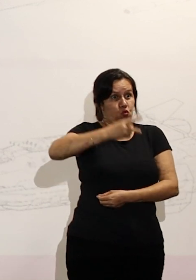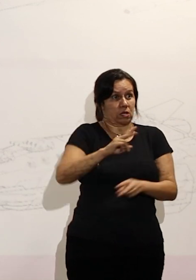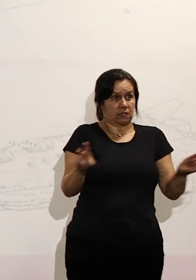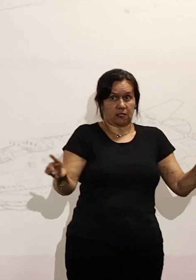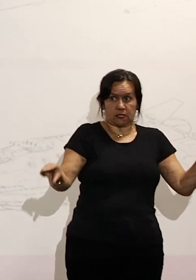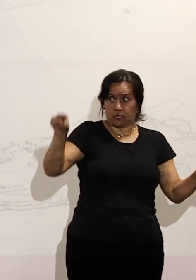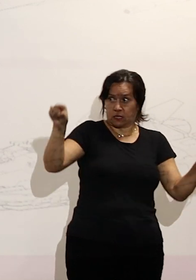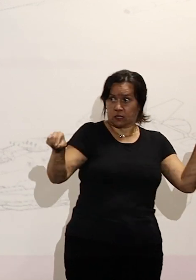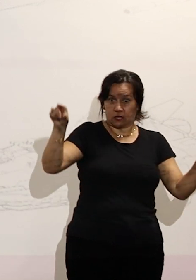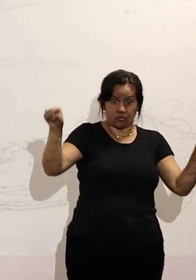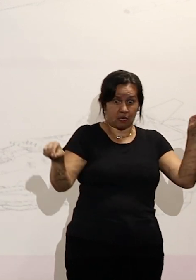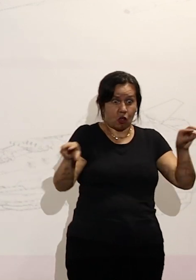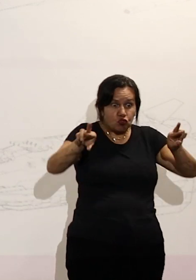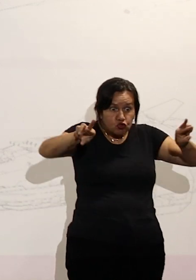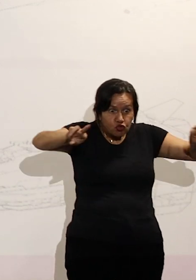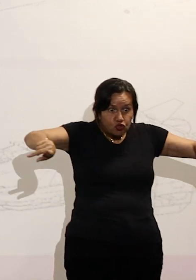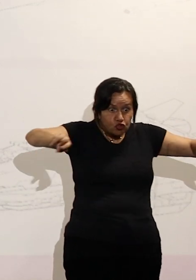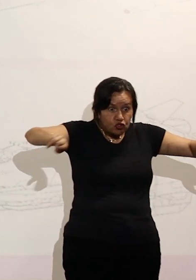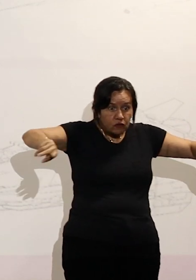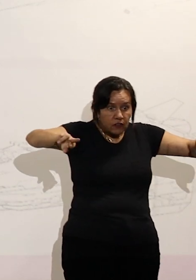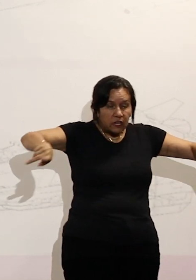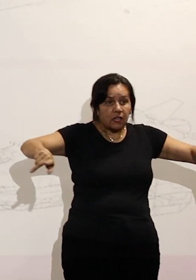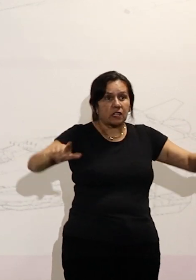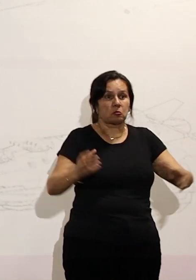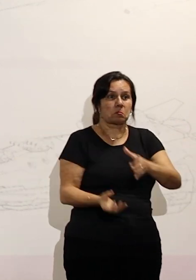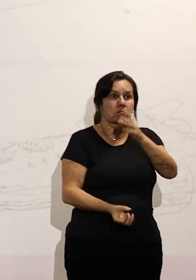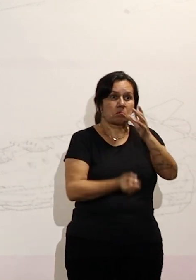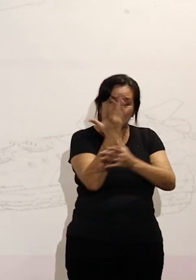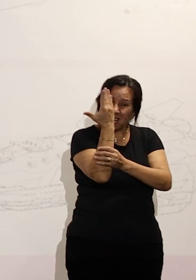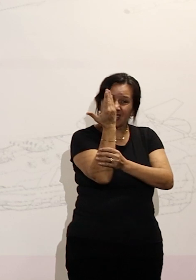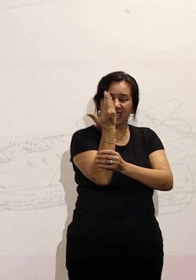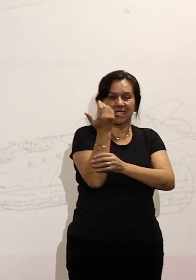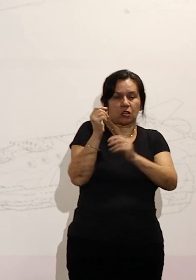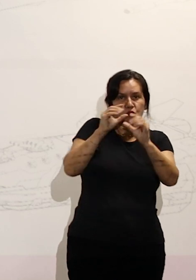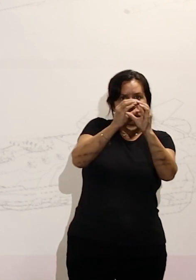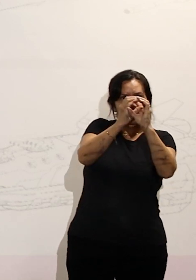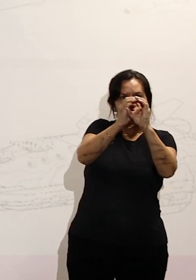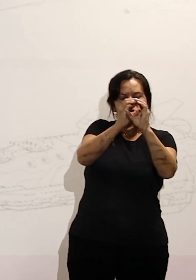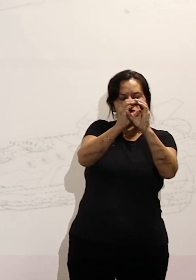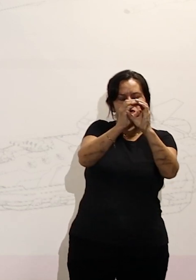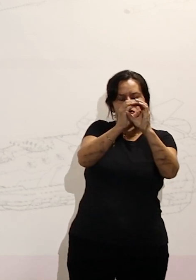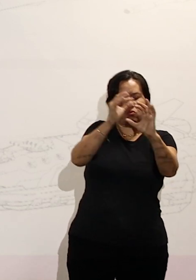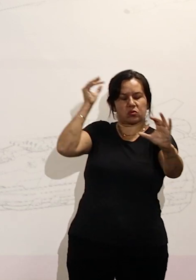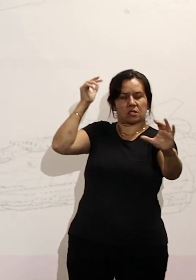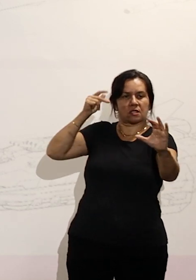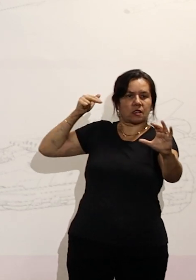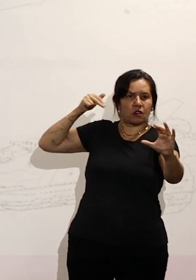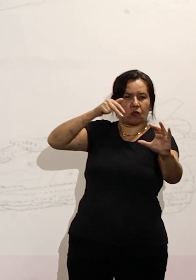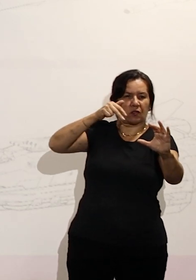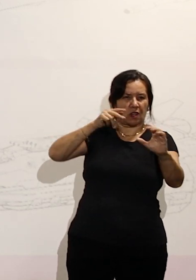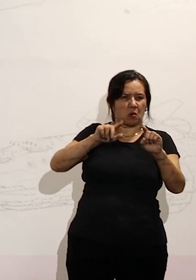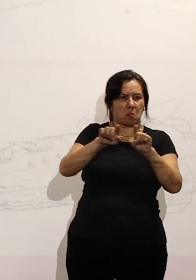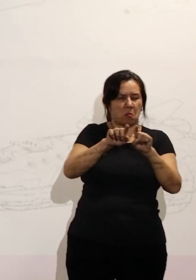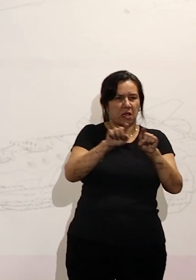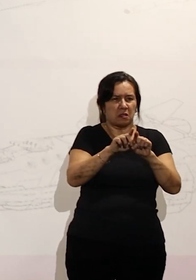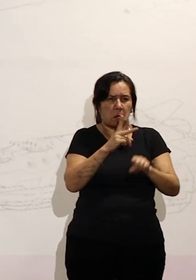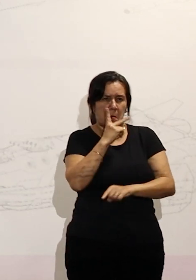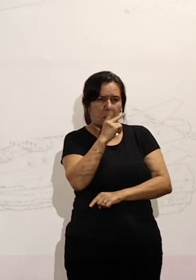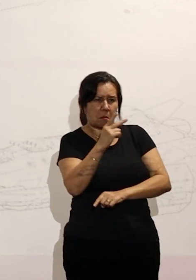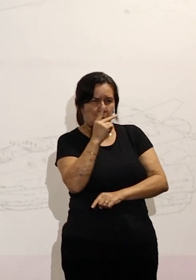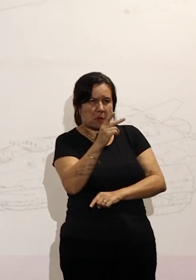uma nave espacial que fosse rápida, que tivesse as linhas dinâmicas do avião real, se bem me lembram,